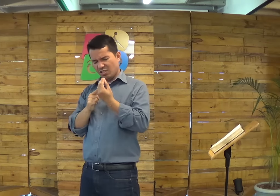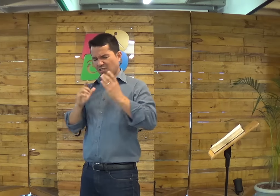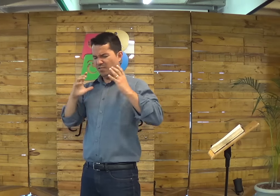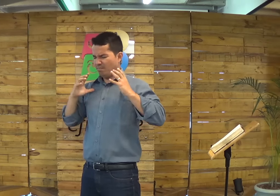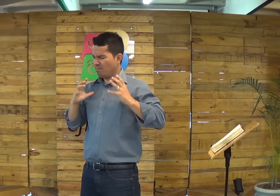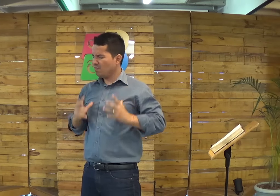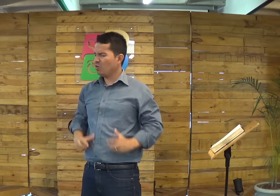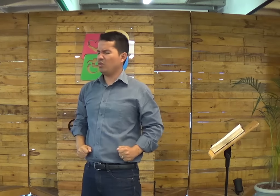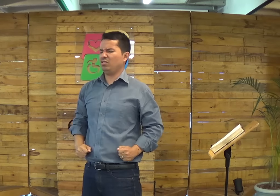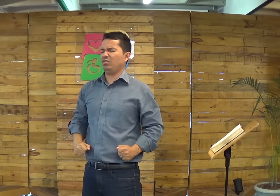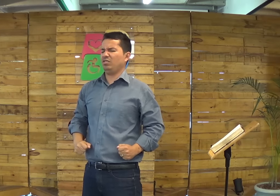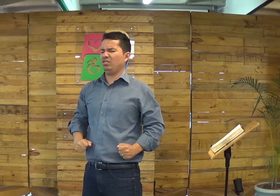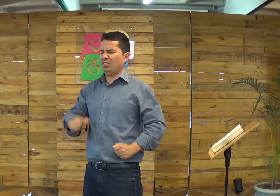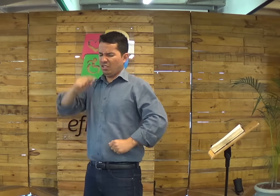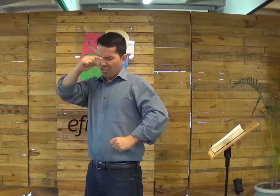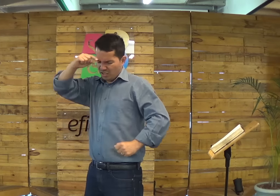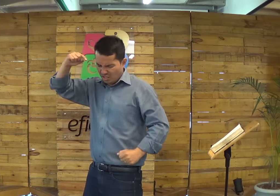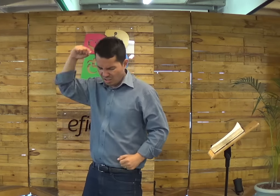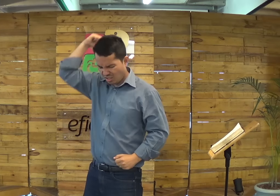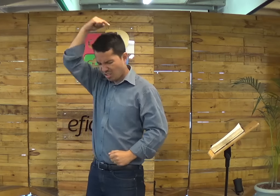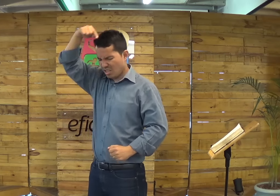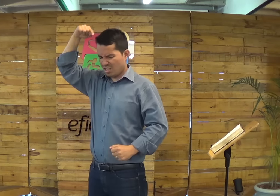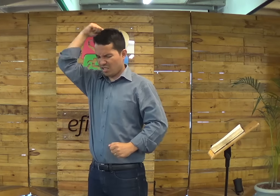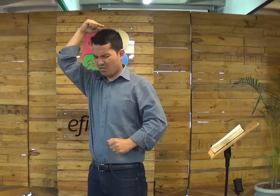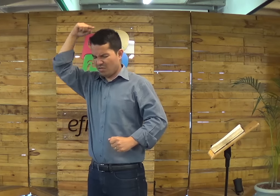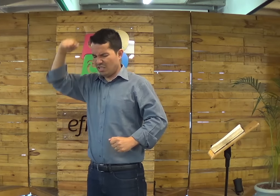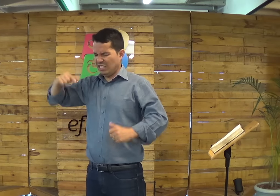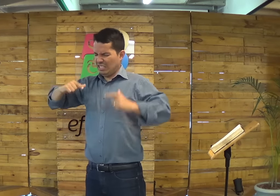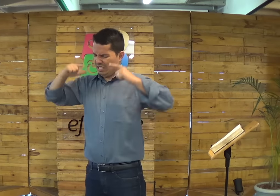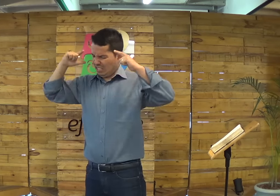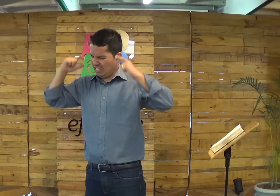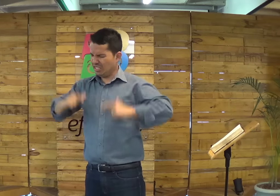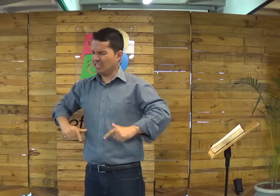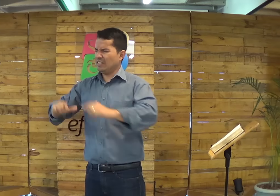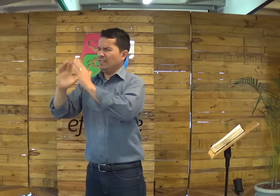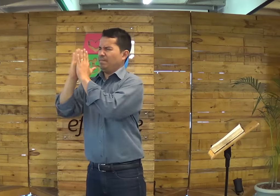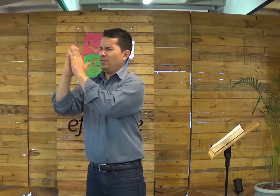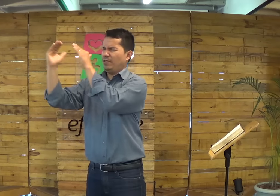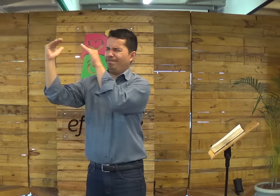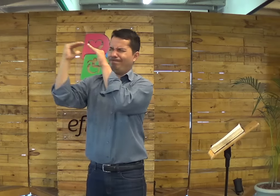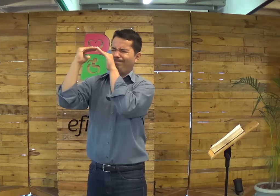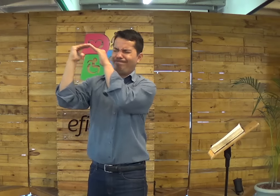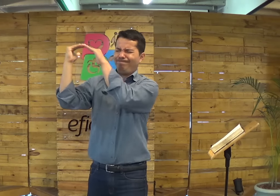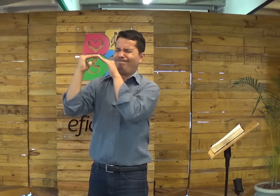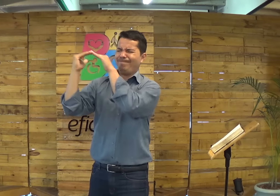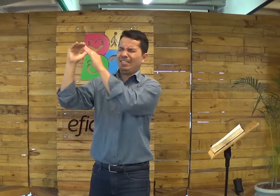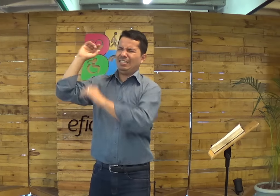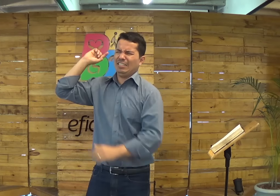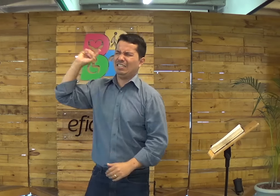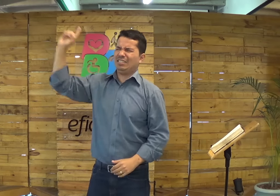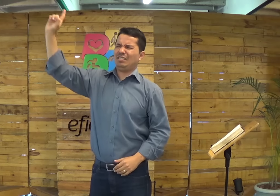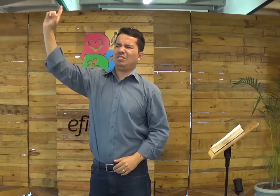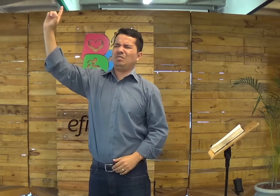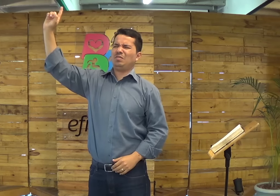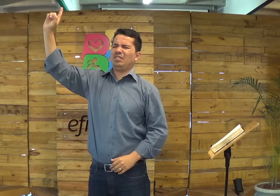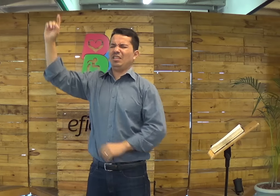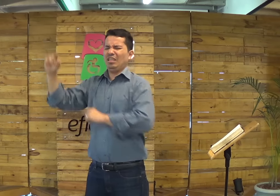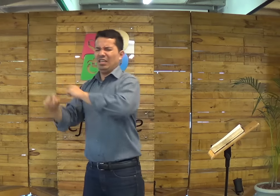com ele a gente possa estar com a nossa vida limpa e Santa purificada Deus de acordo com